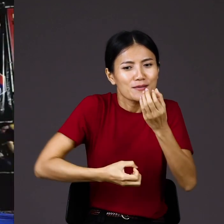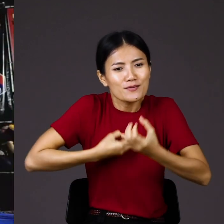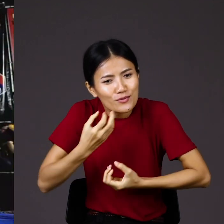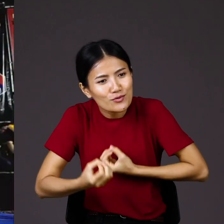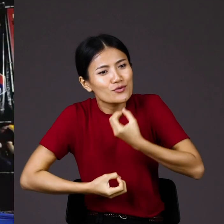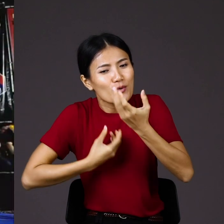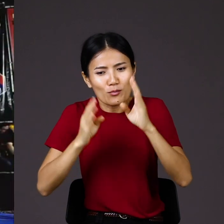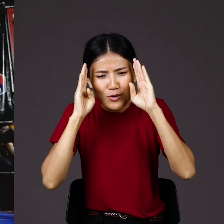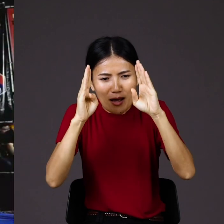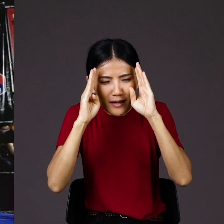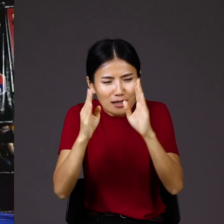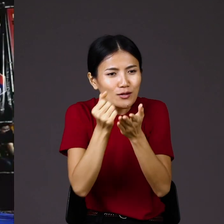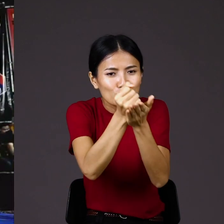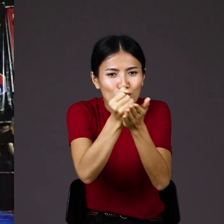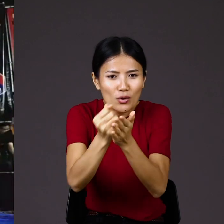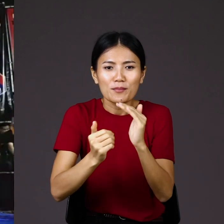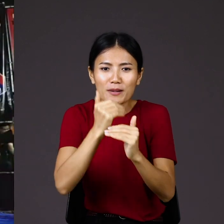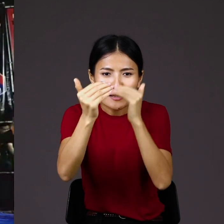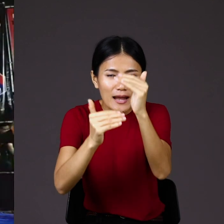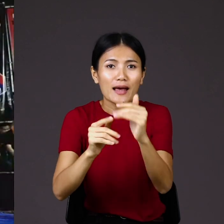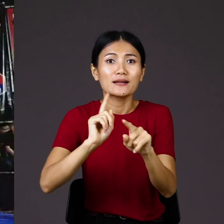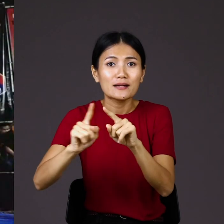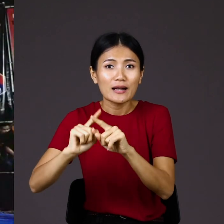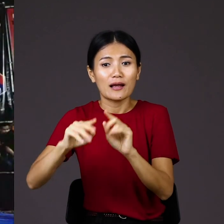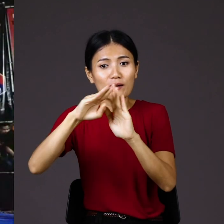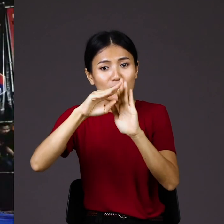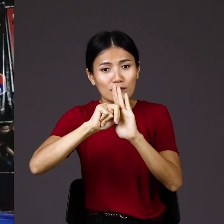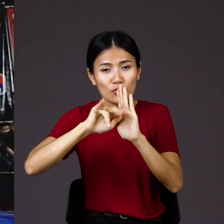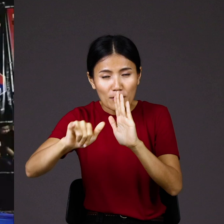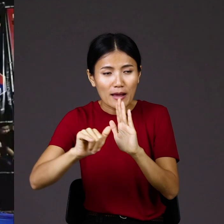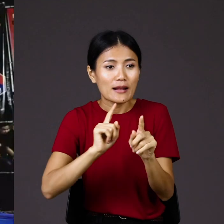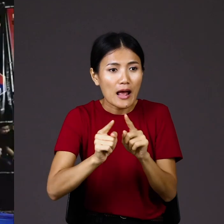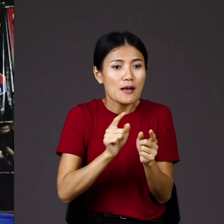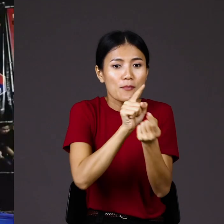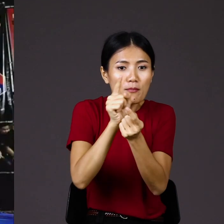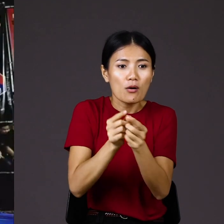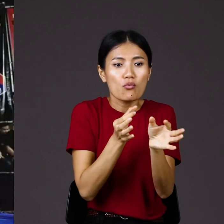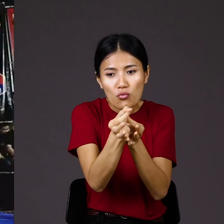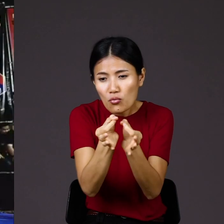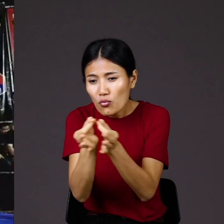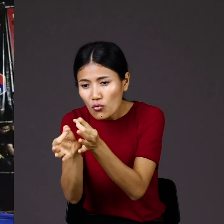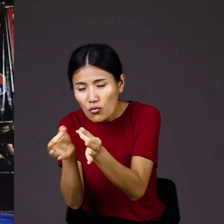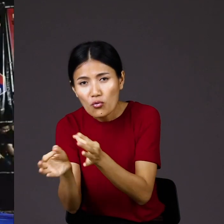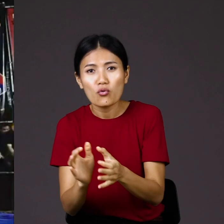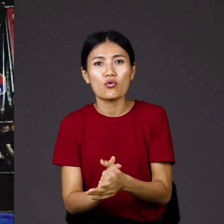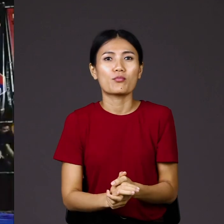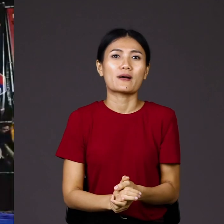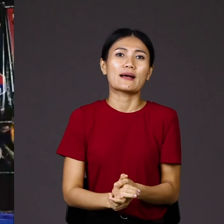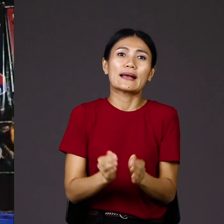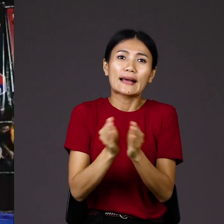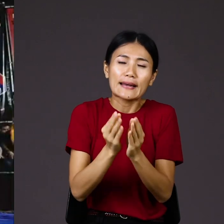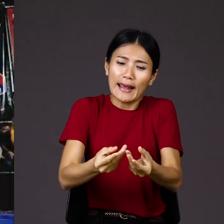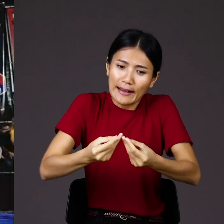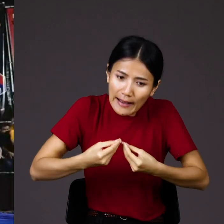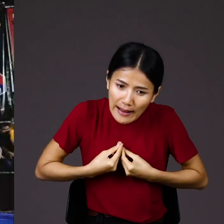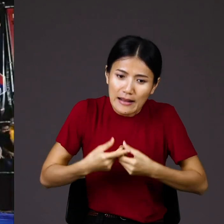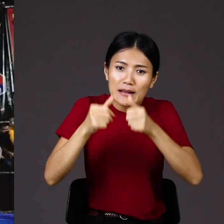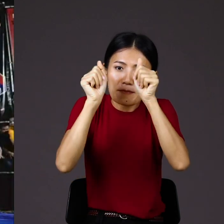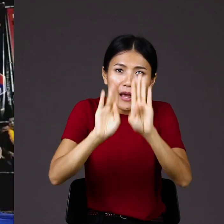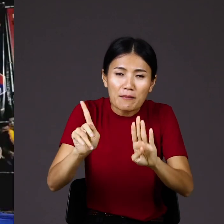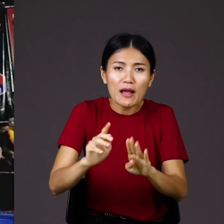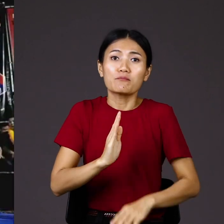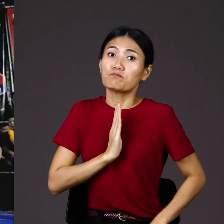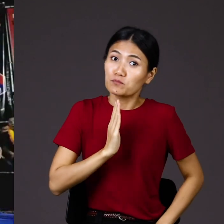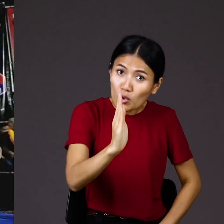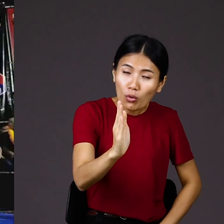ตั้งใจของเราเพื่อที่จะชี้แจงนโยบายของเราดังนั้นจะได้1สิทธิ์1เสียงแบบ